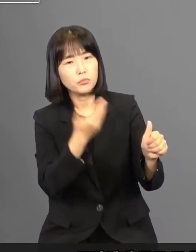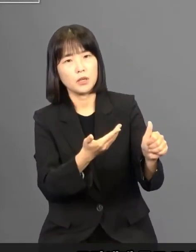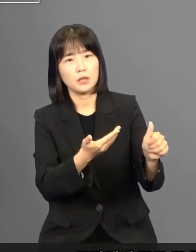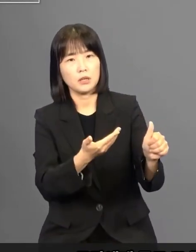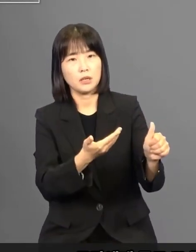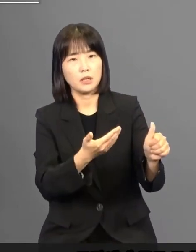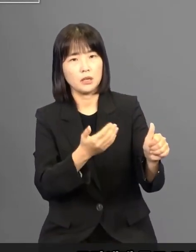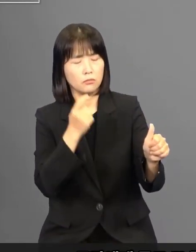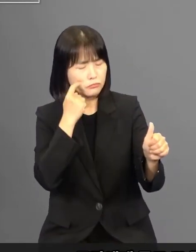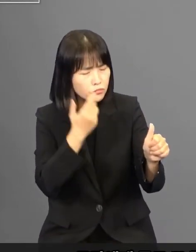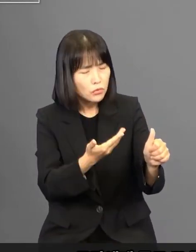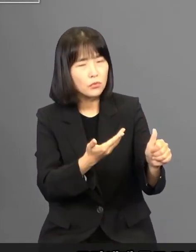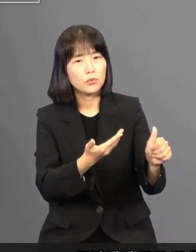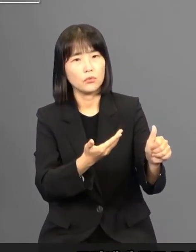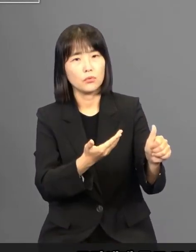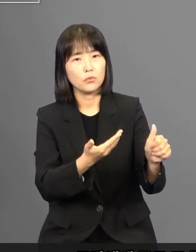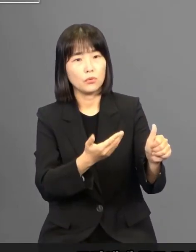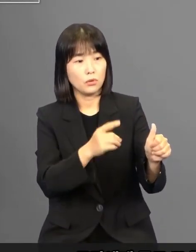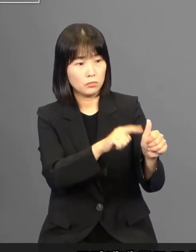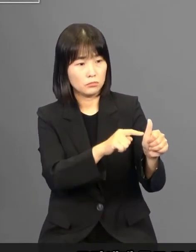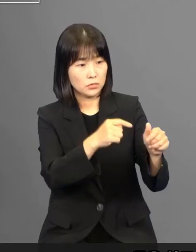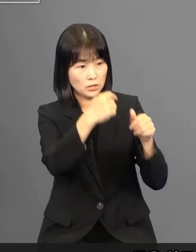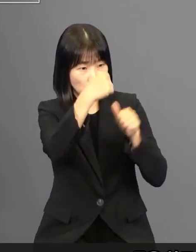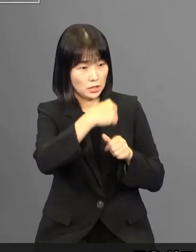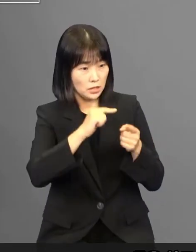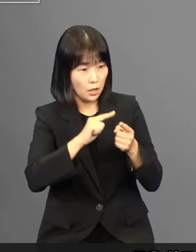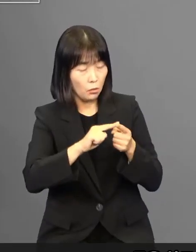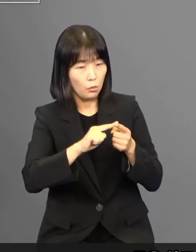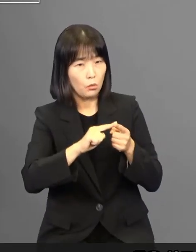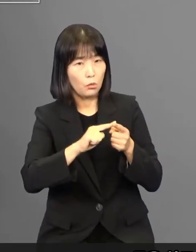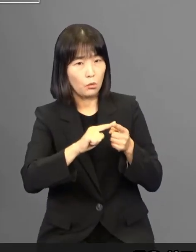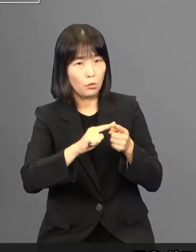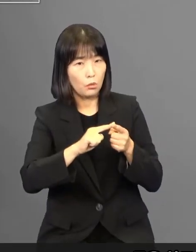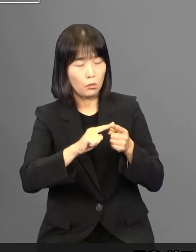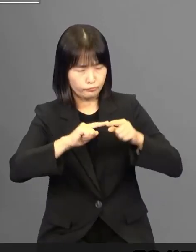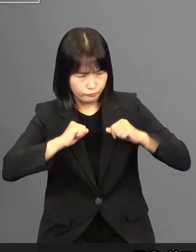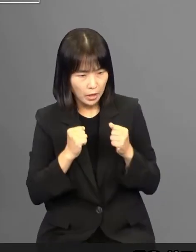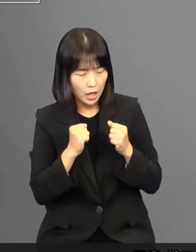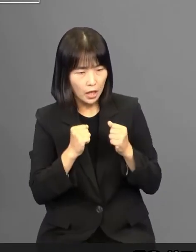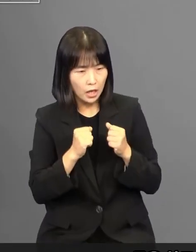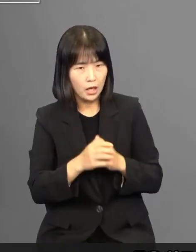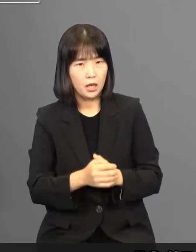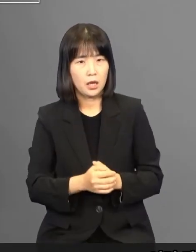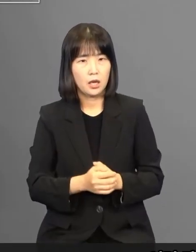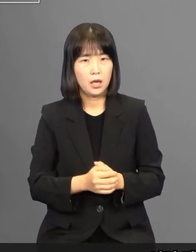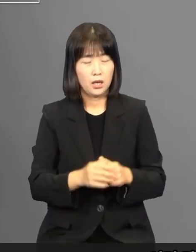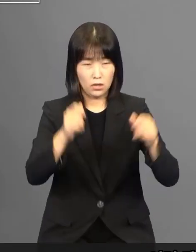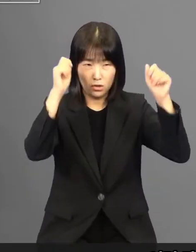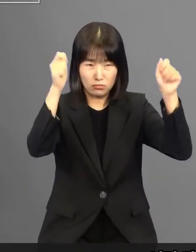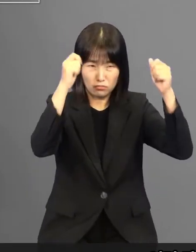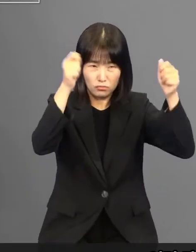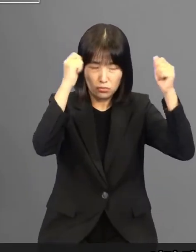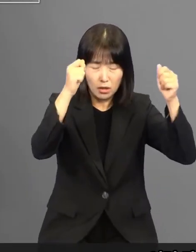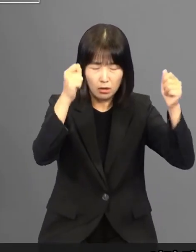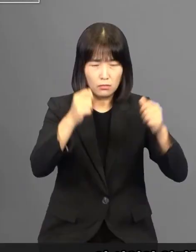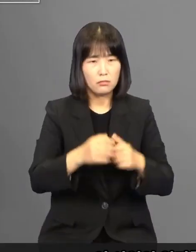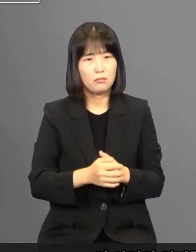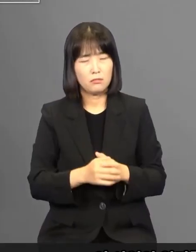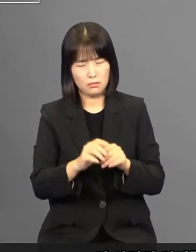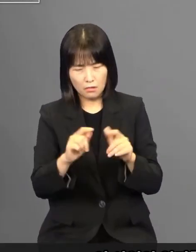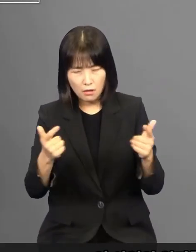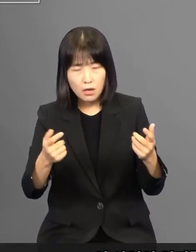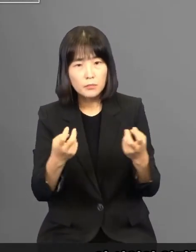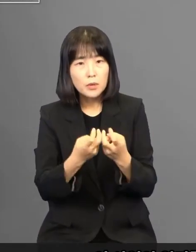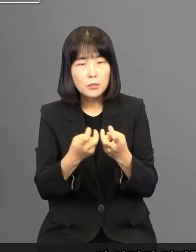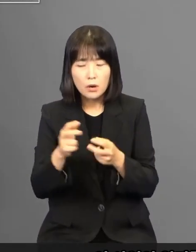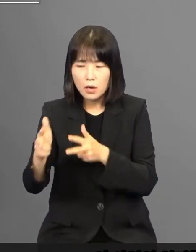또 묻고, 무당이 시키는 대로 하고 구슬하고 부적을 사다 붙이고 여러 가지 방법을 통해서 이